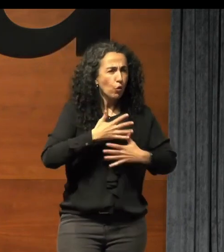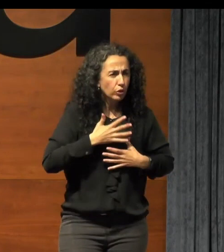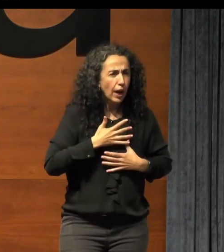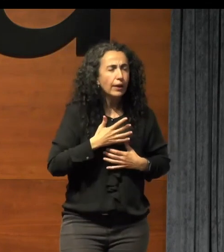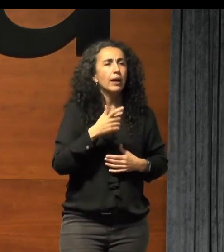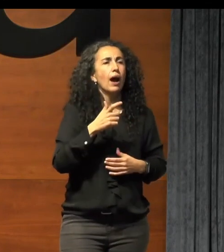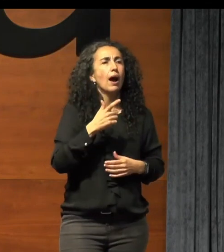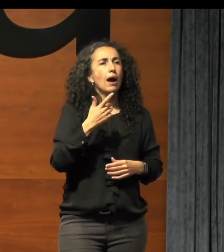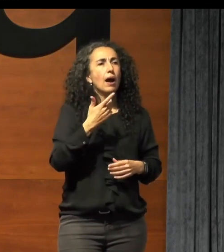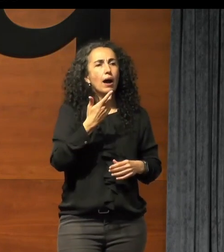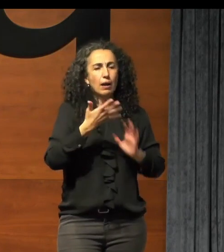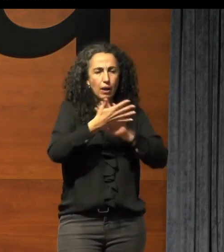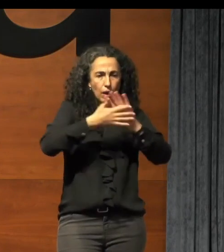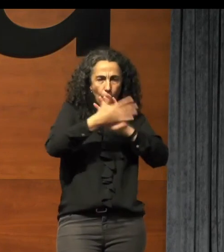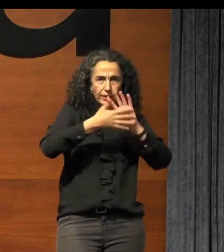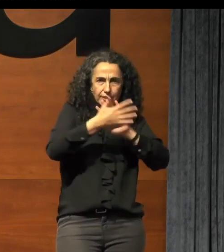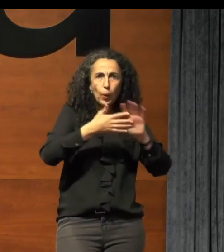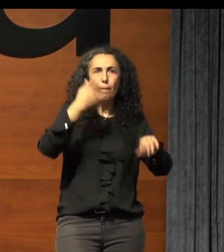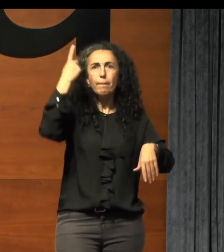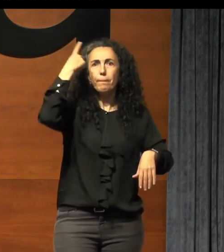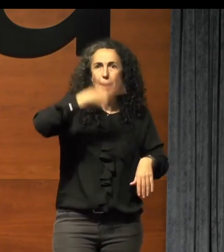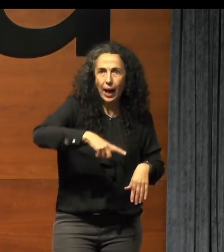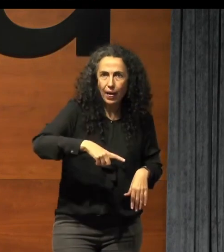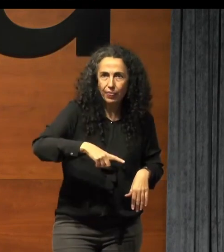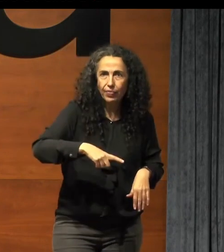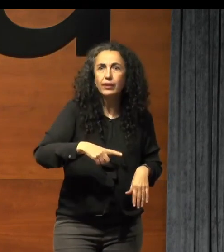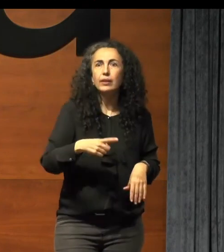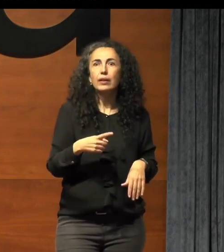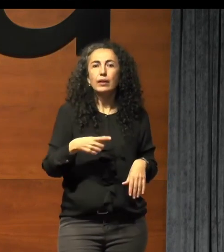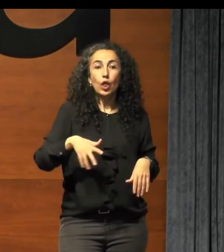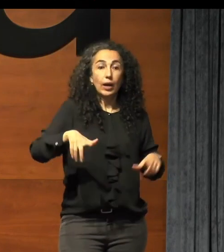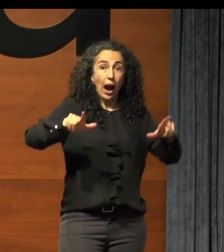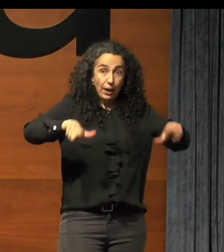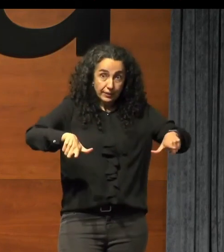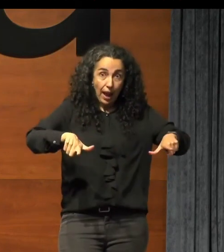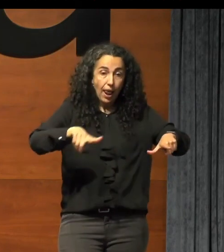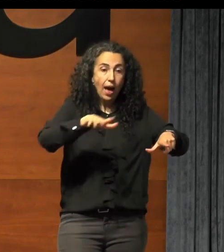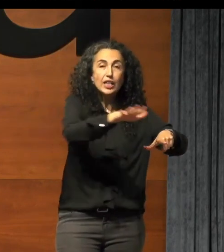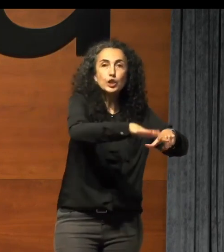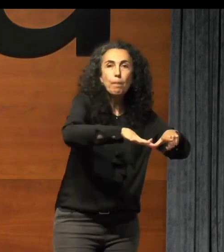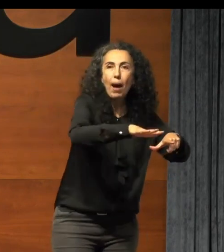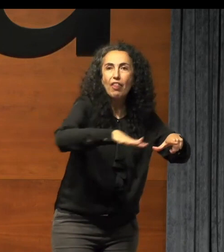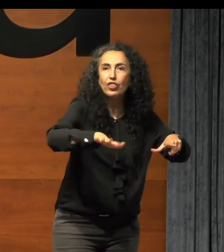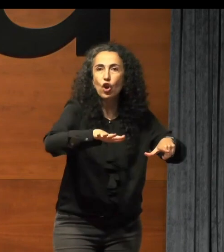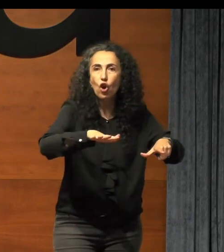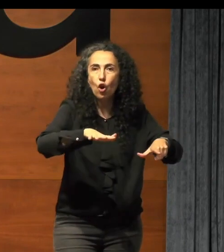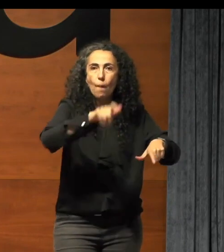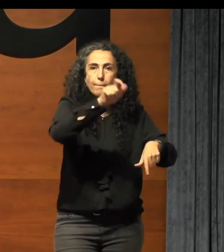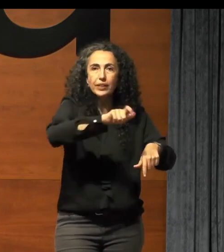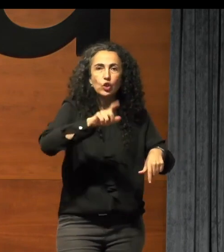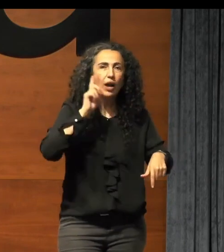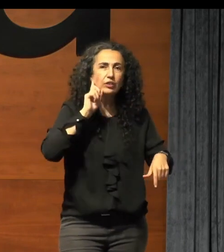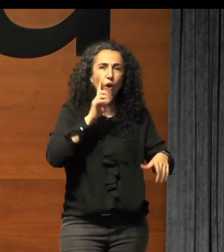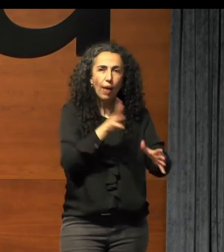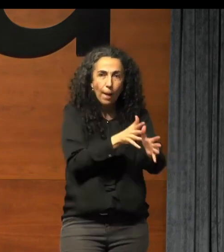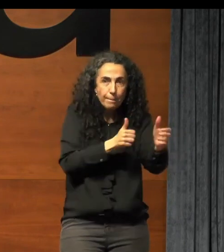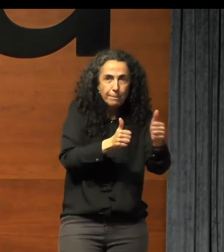se la tiene muy en cuenta. Hay voluntarios que colaboran en la organización, hay personas que conocen la lengua de